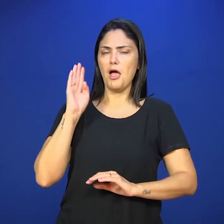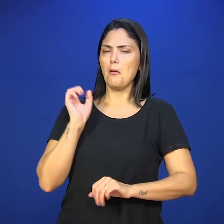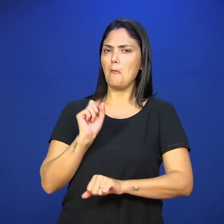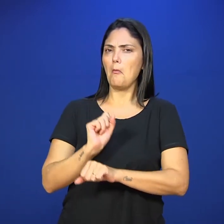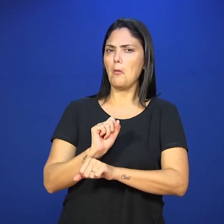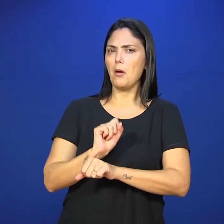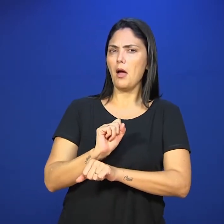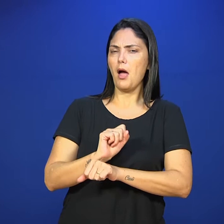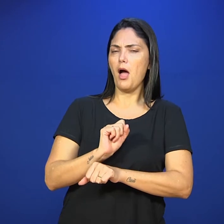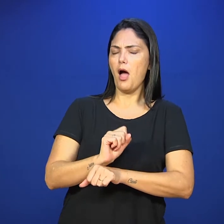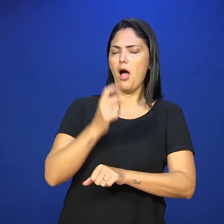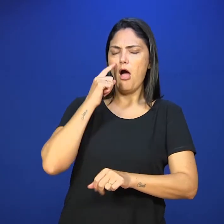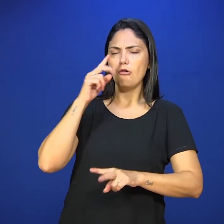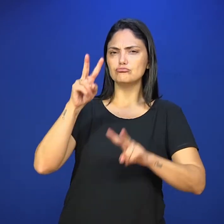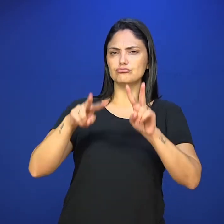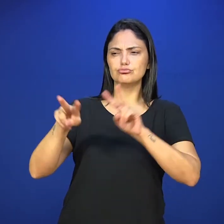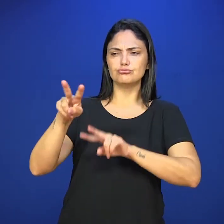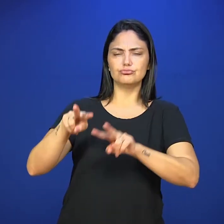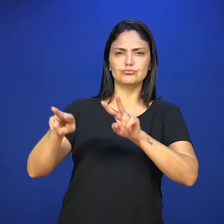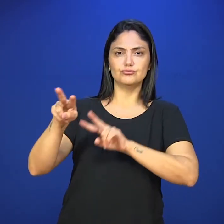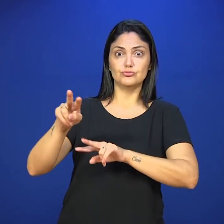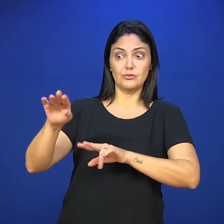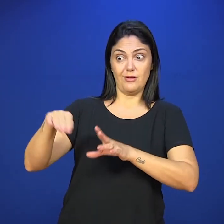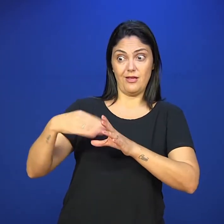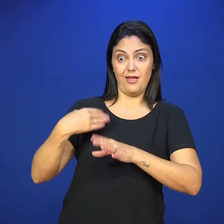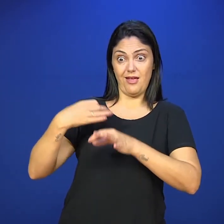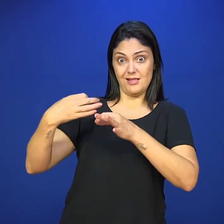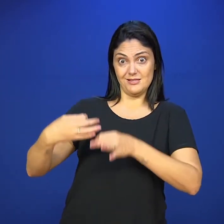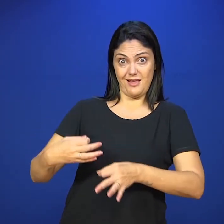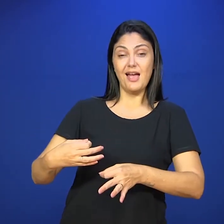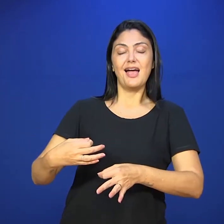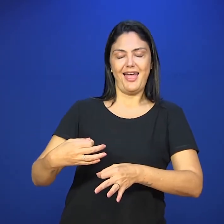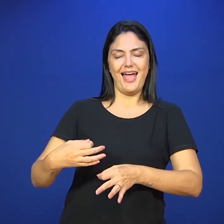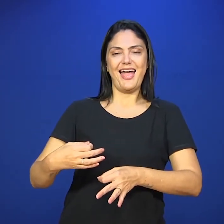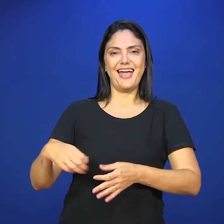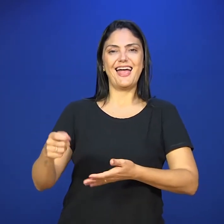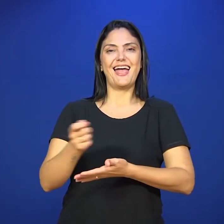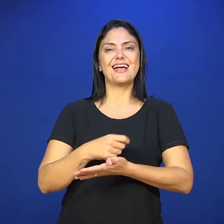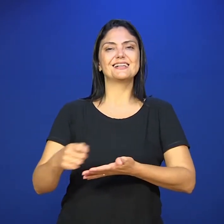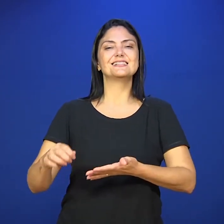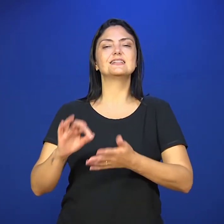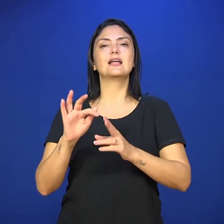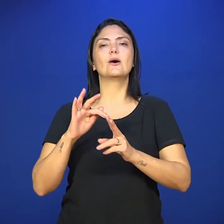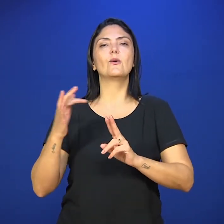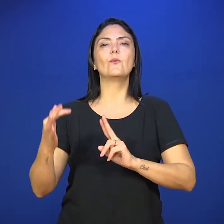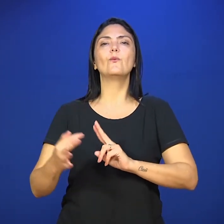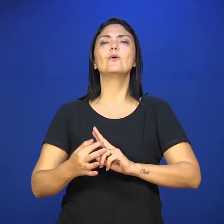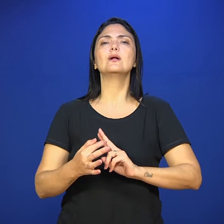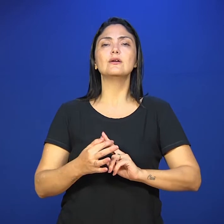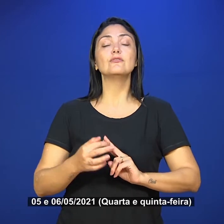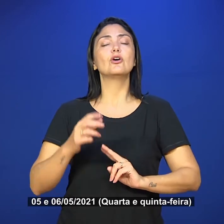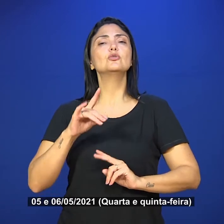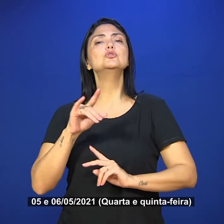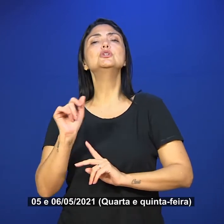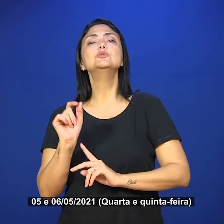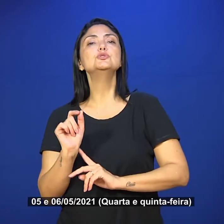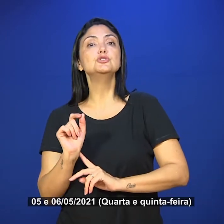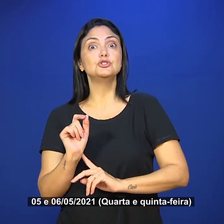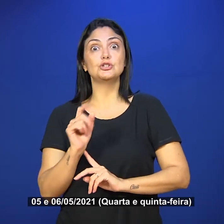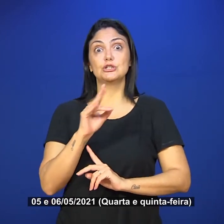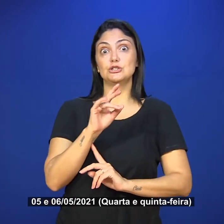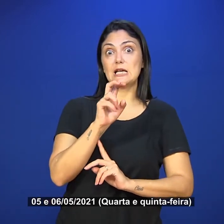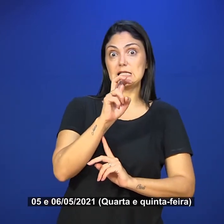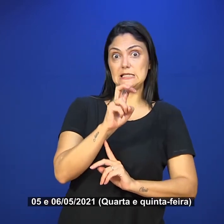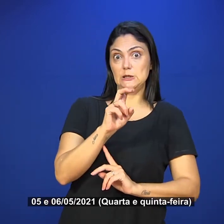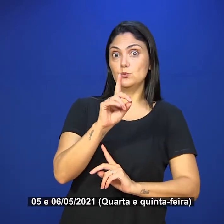aguardar o processo de conferência e validação dos documentos a ser realizada pelo Unifoa, que ocorrerá nos dias 5